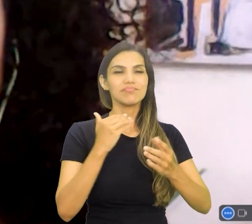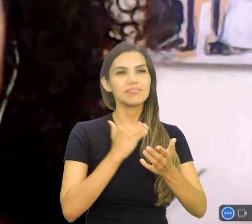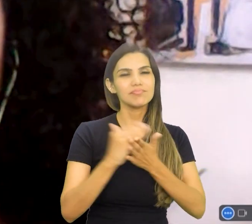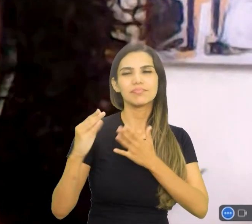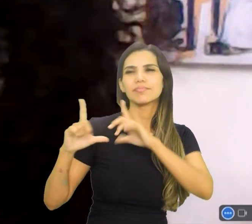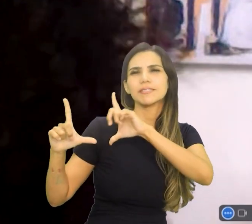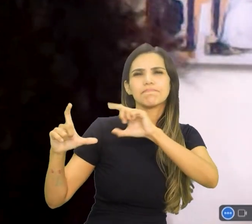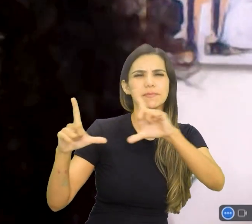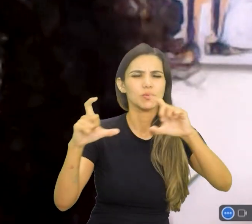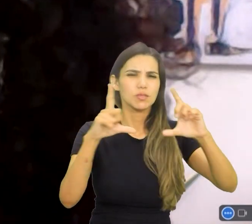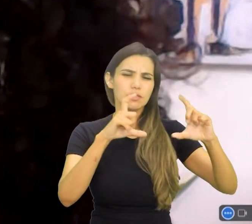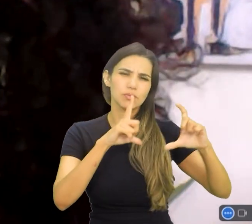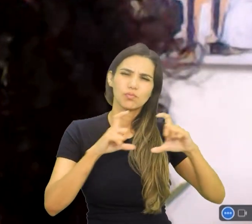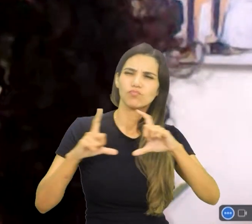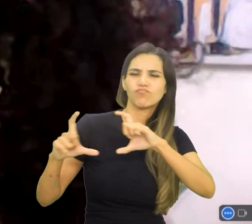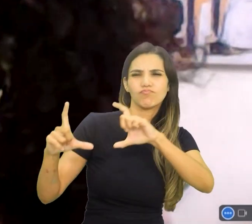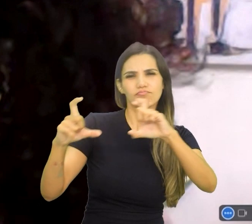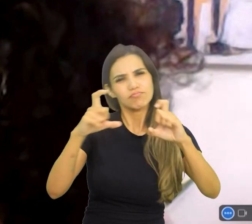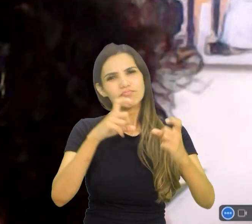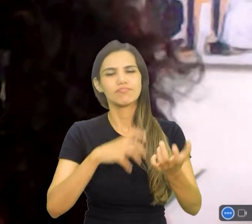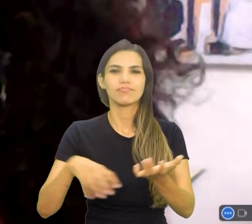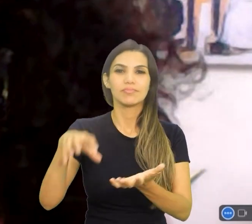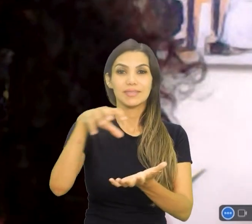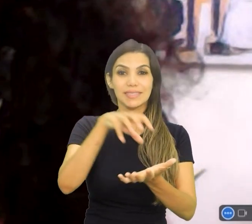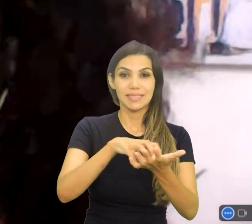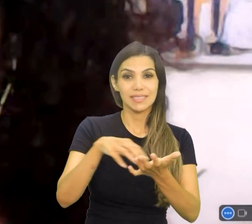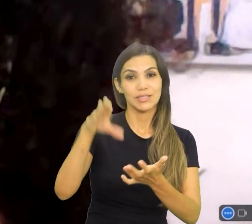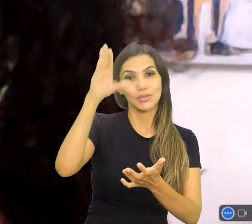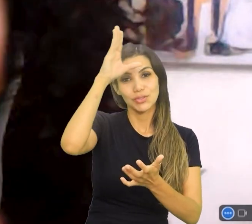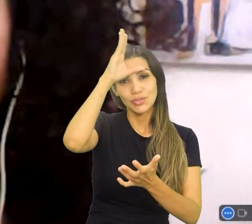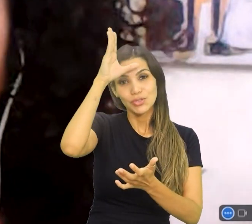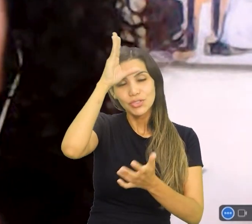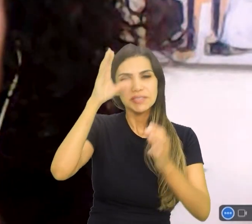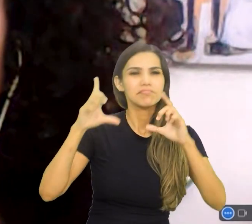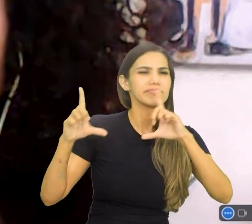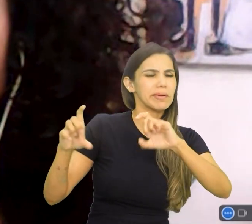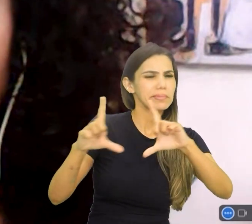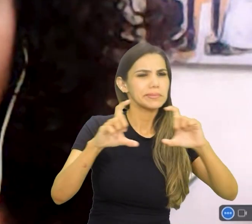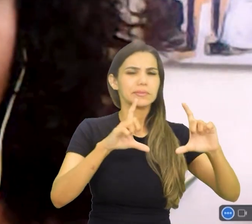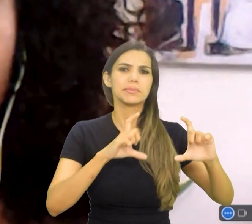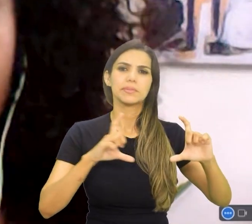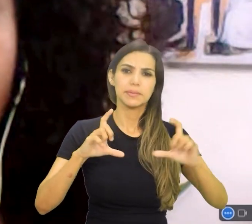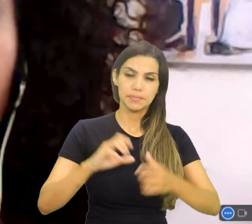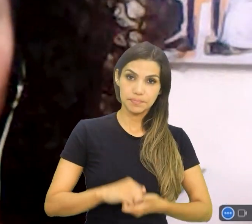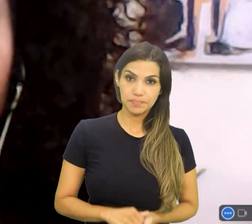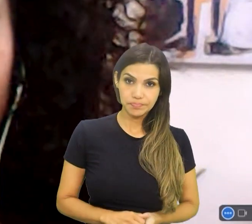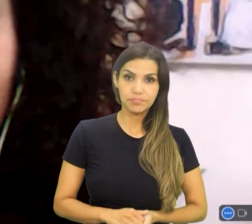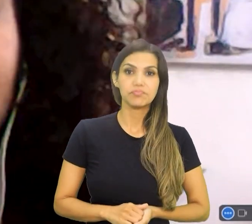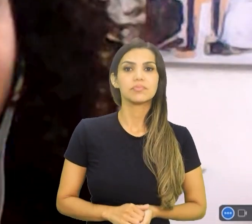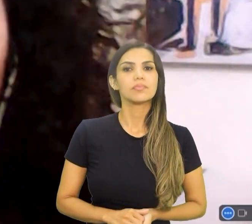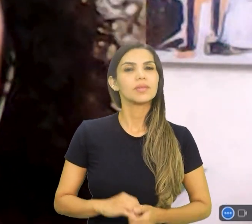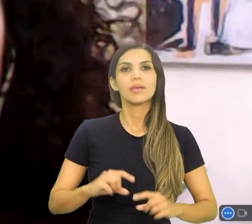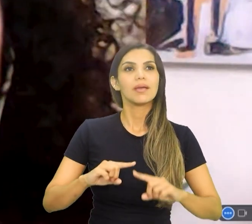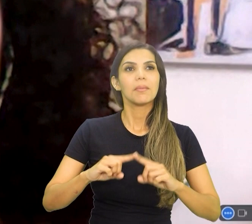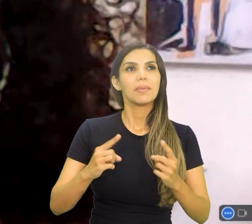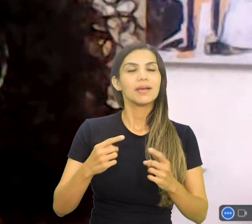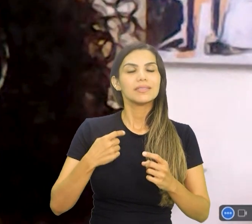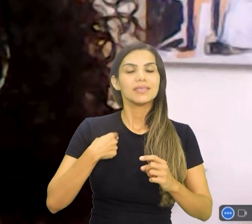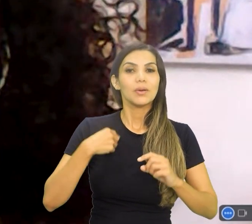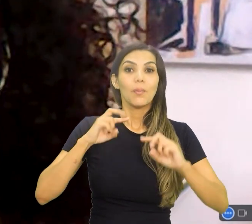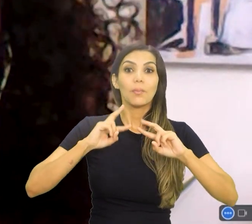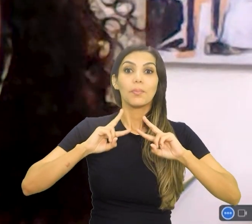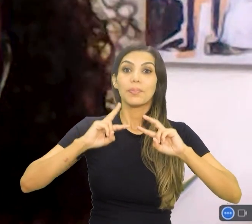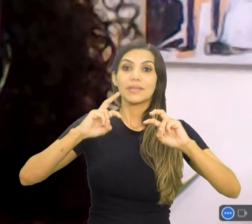a fazer registros dentro do centro da minha tia. E eu nunca tinha me ligado nisso,